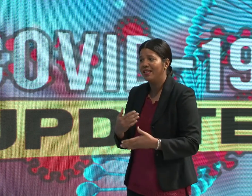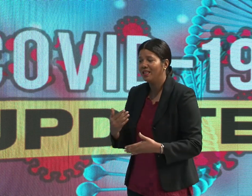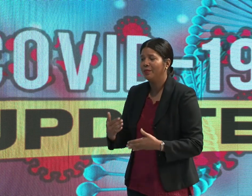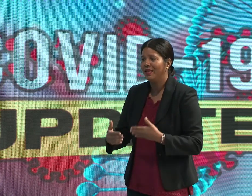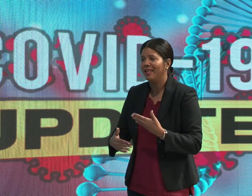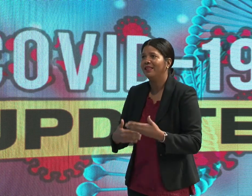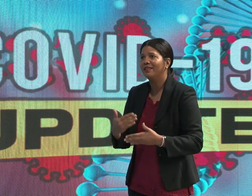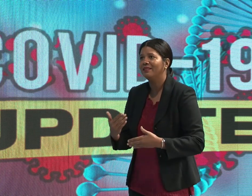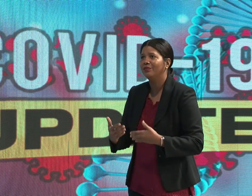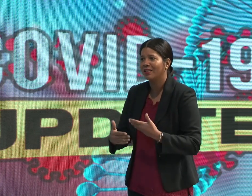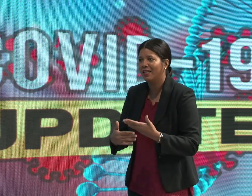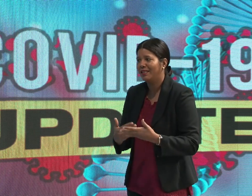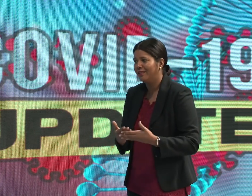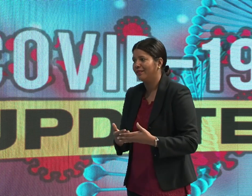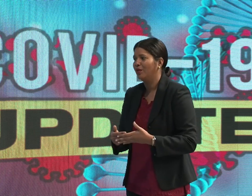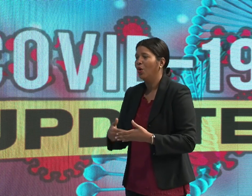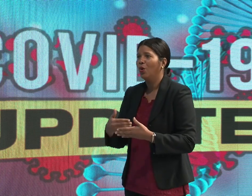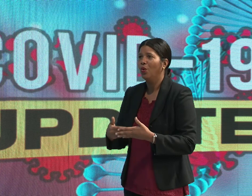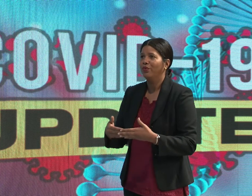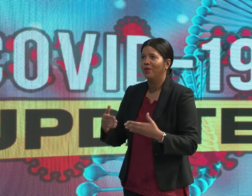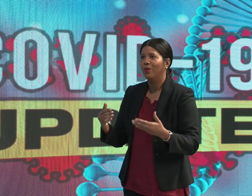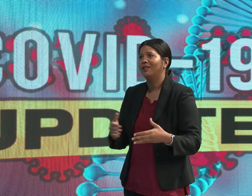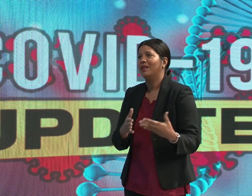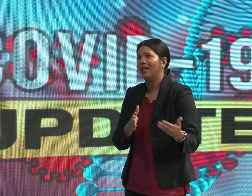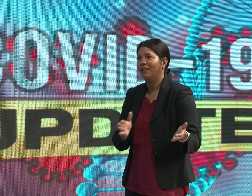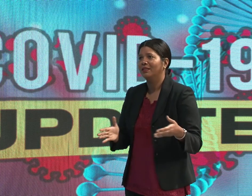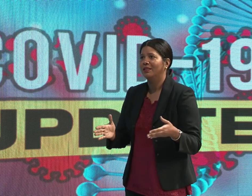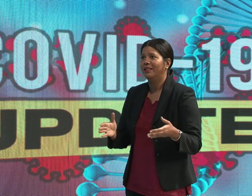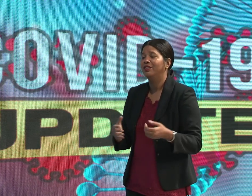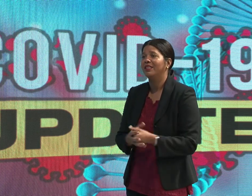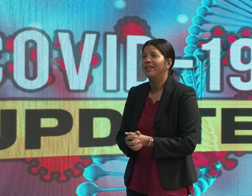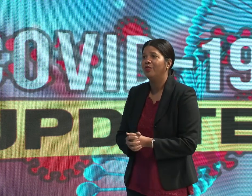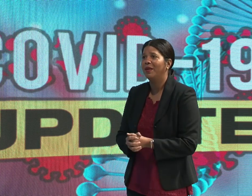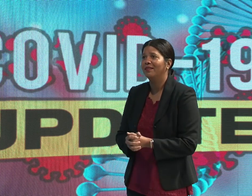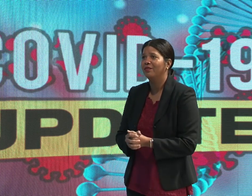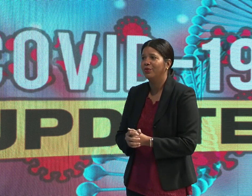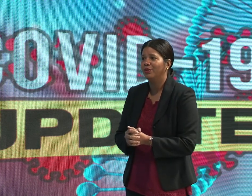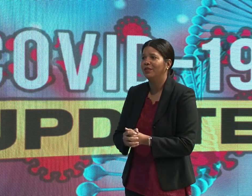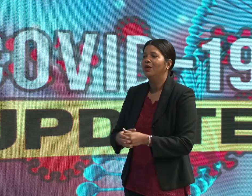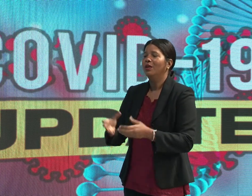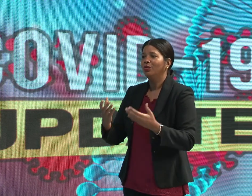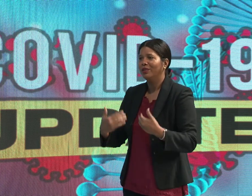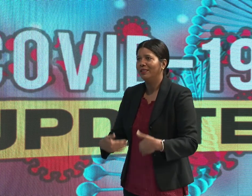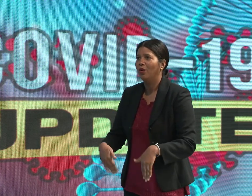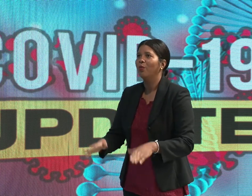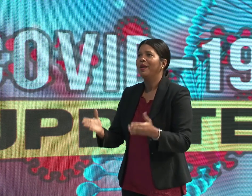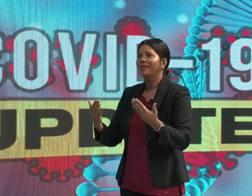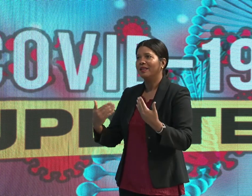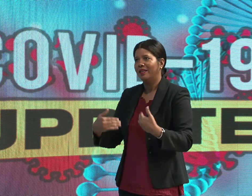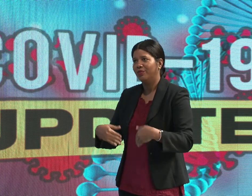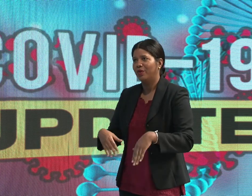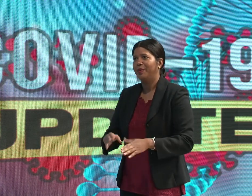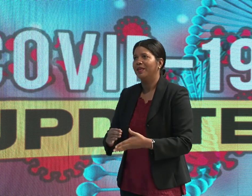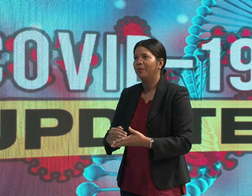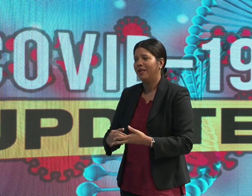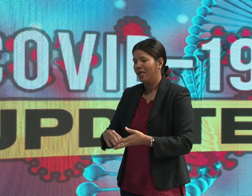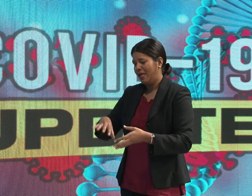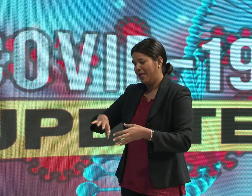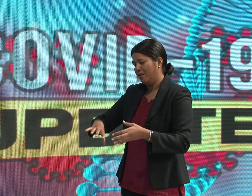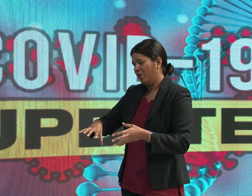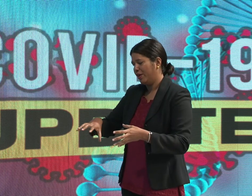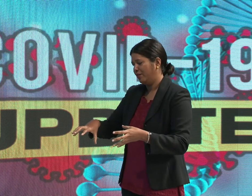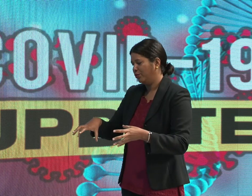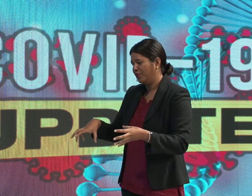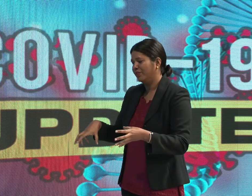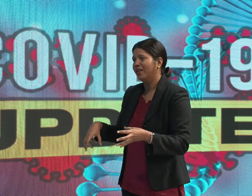ben veel meer intensiever gaan lezen over wat er al in China heeft plaatsgevonden. Zodat ik ook beter geïnformeerd ben.